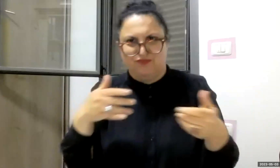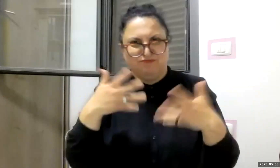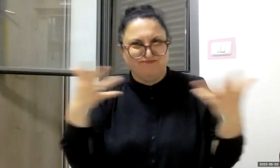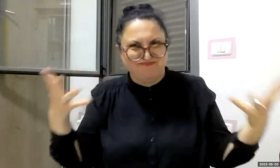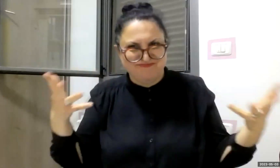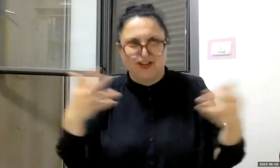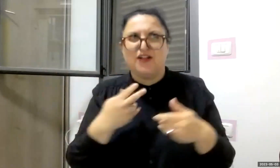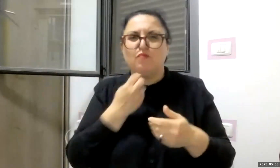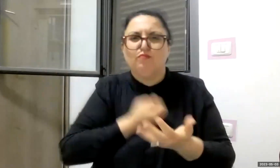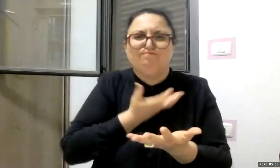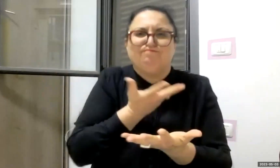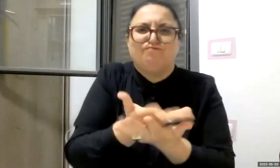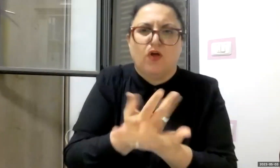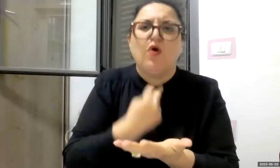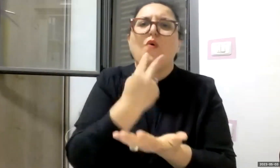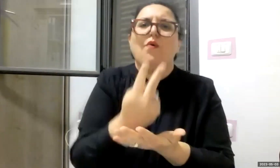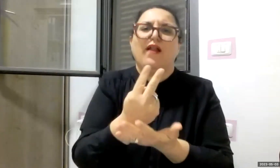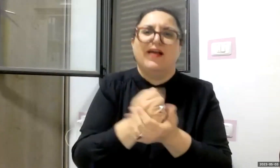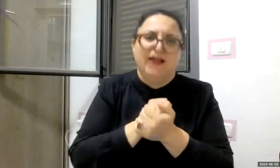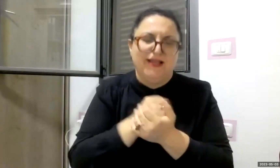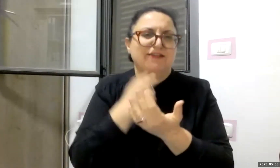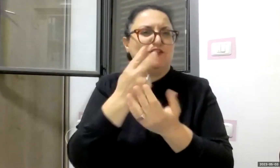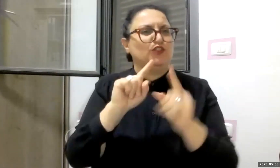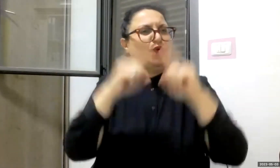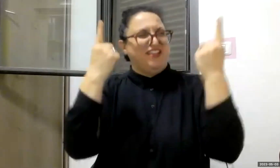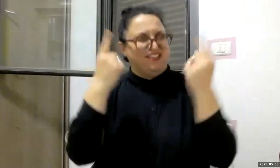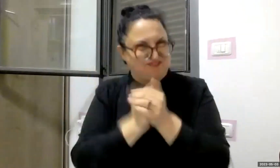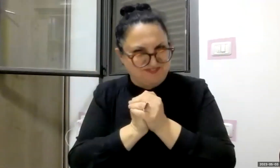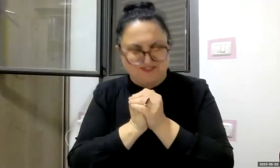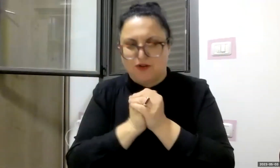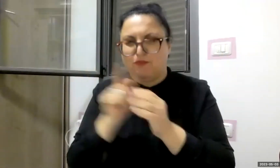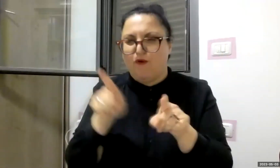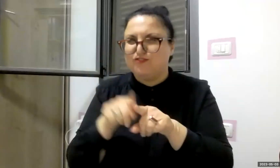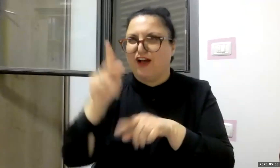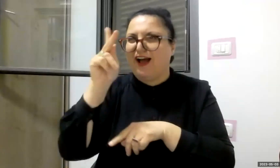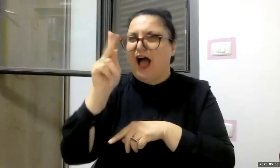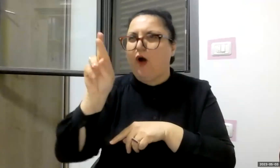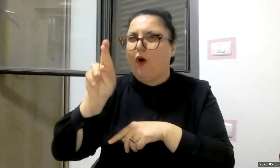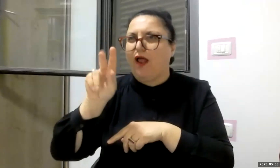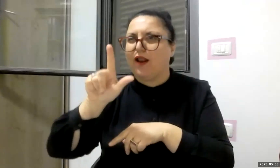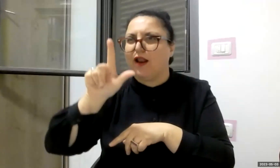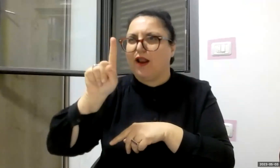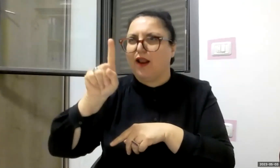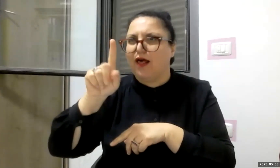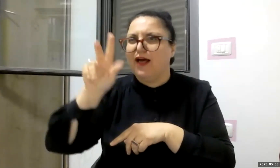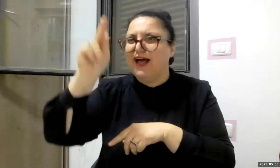למשל, שזה זהה. אני רוצה להביע את הקול השונה הזה שלי, כמו